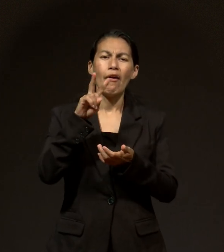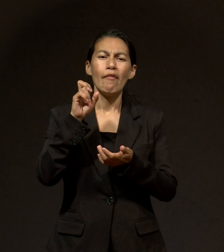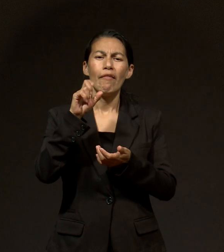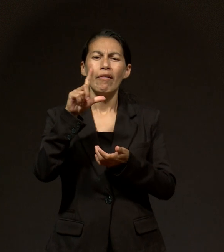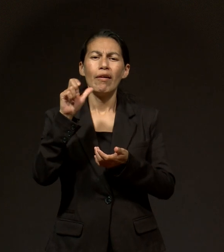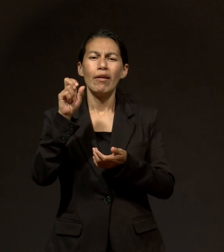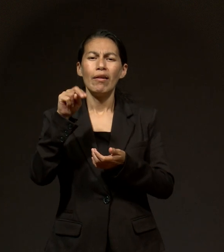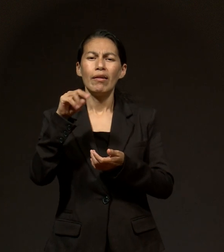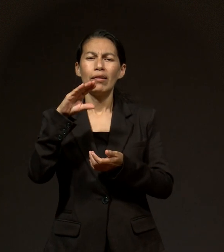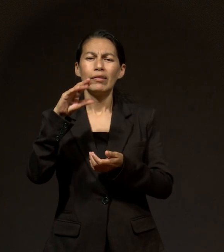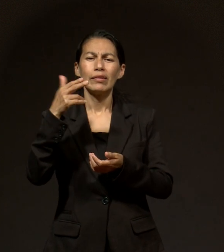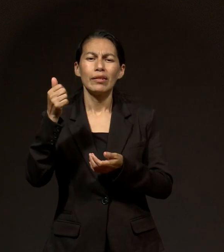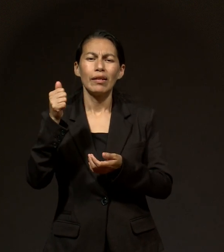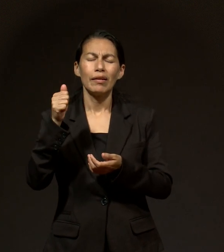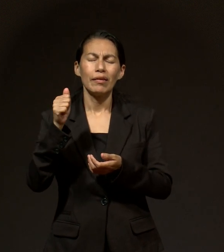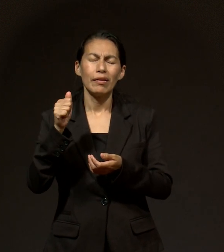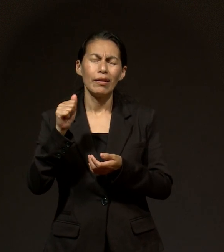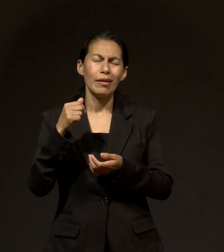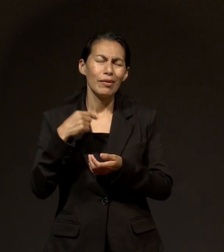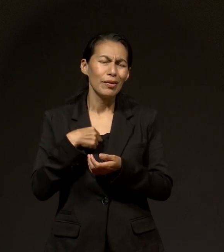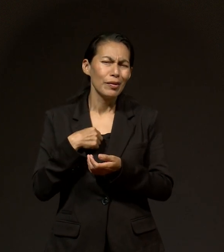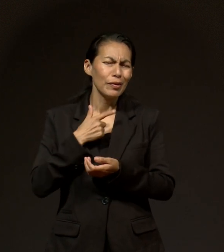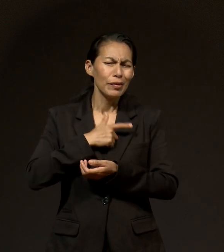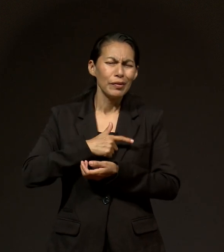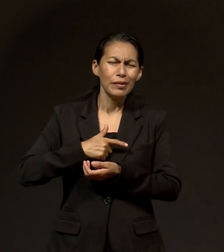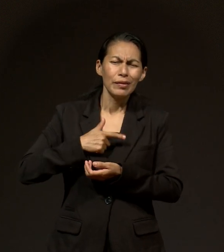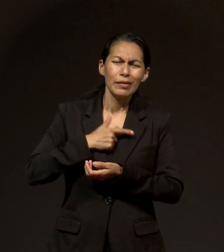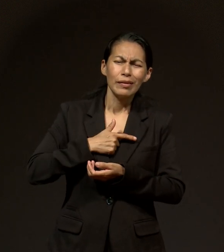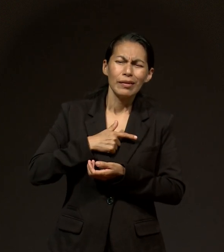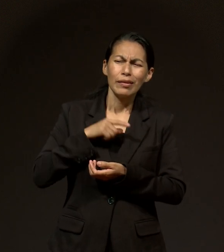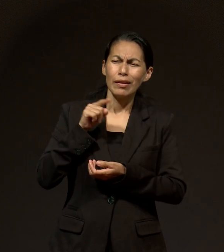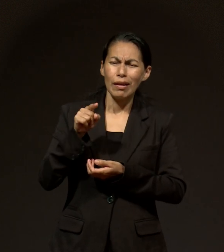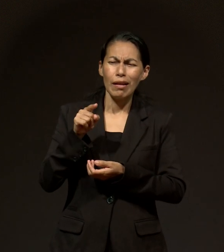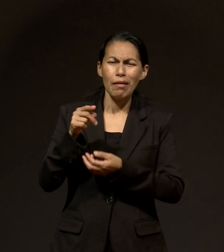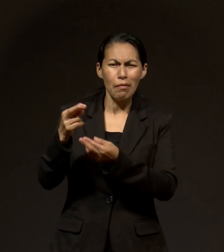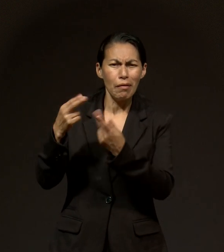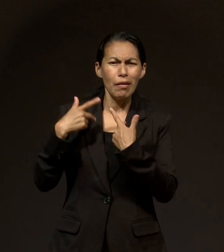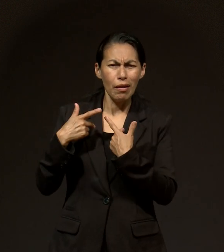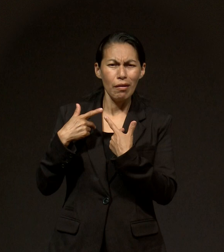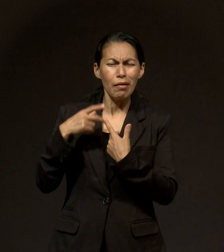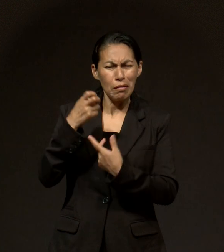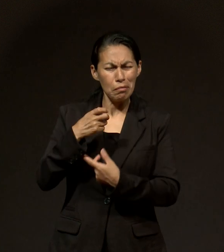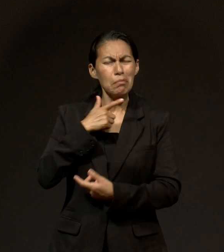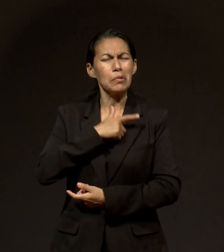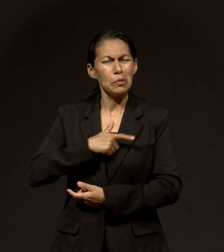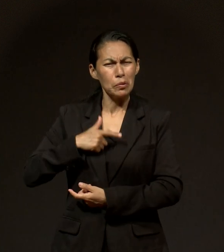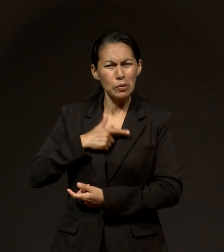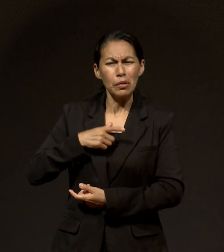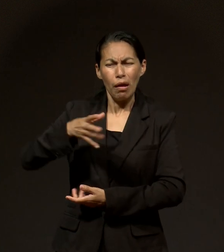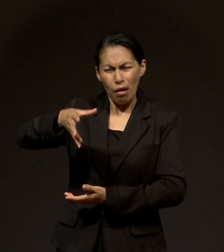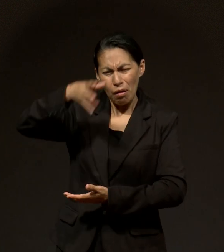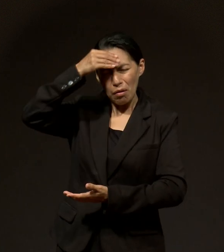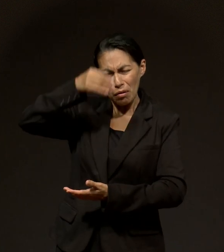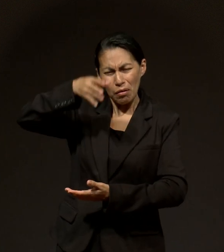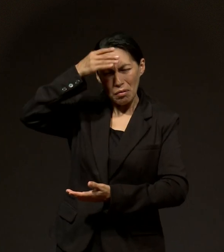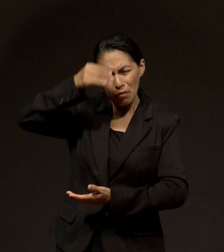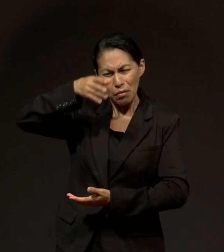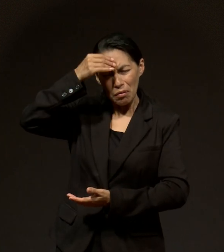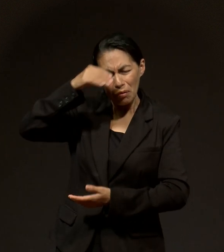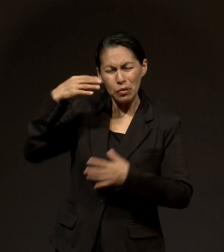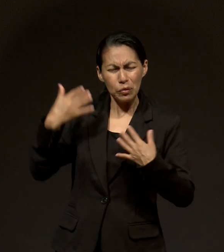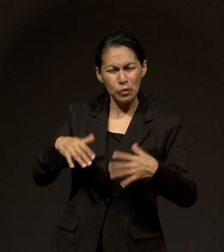y la verdad le agradezco a ese paciente que me lo regaló. Porque igual he aprendido de mucho. Y